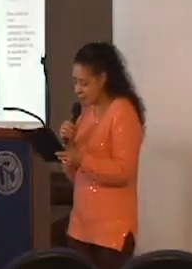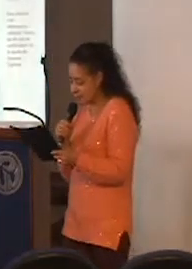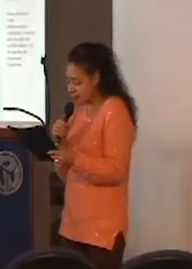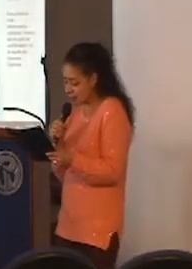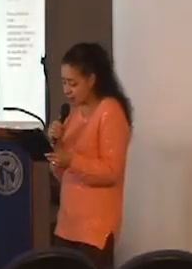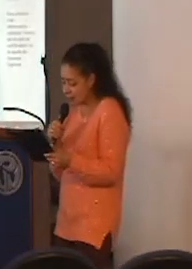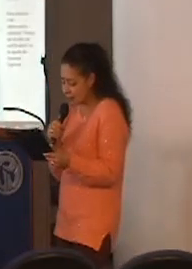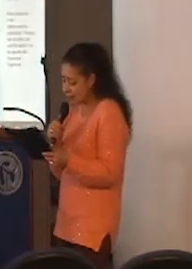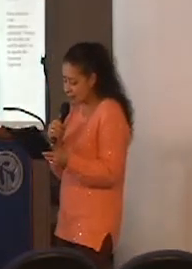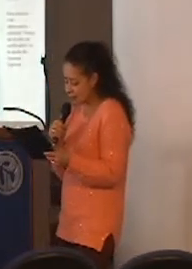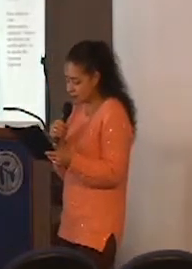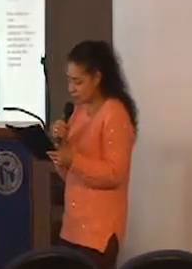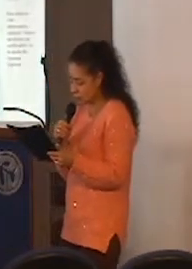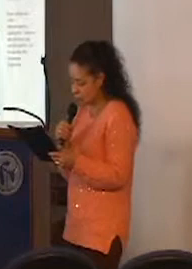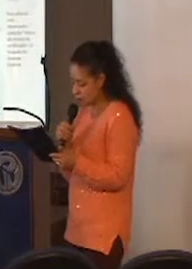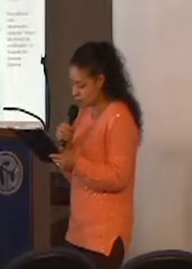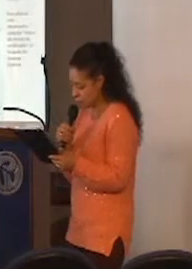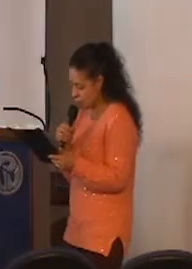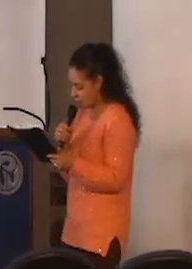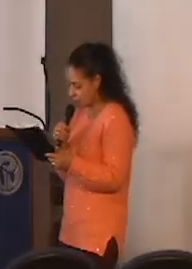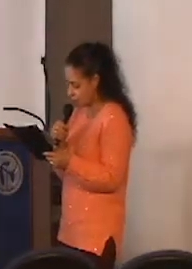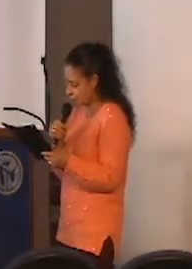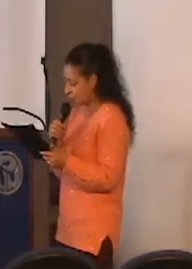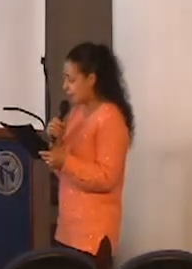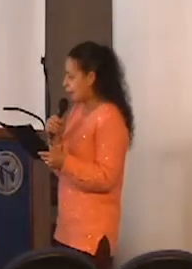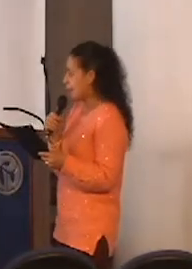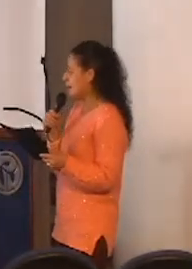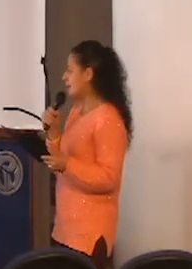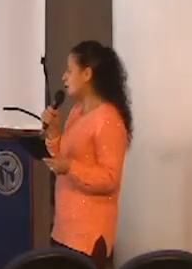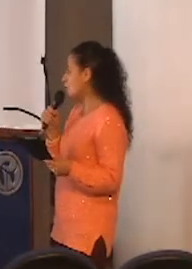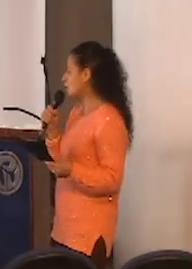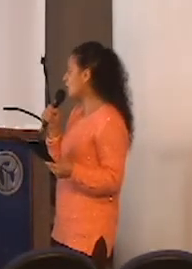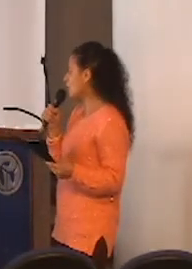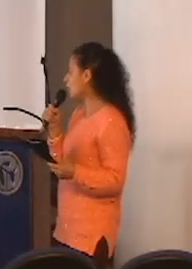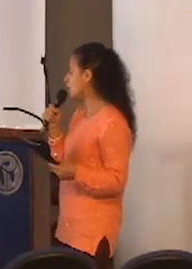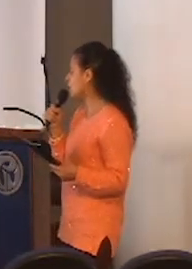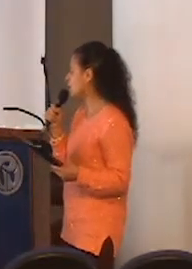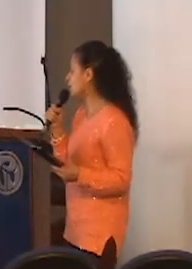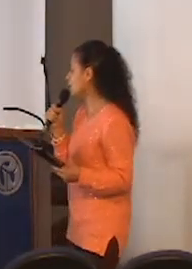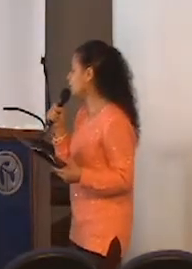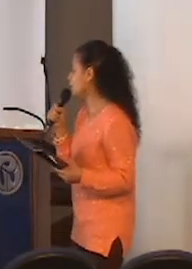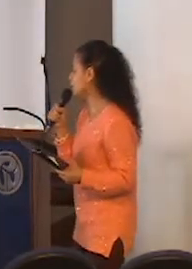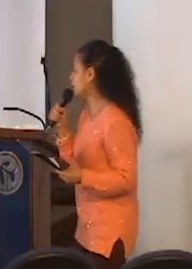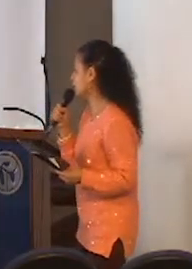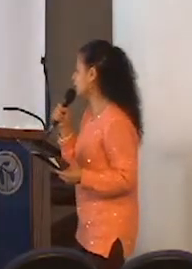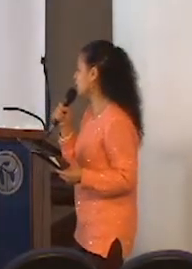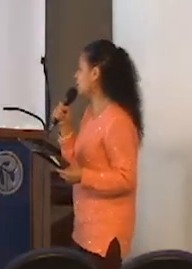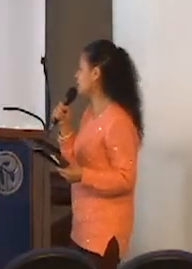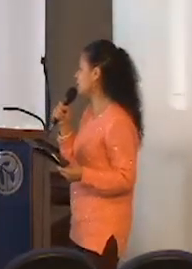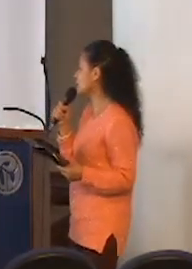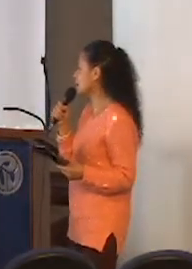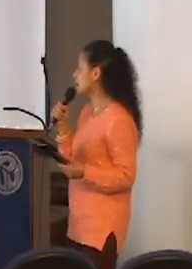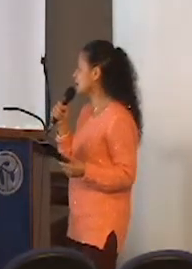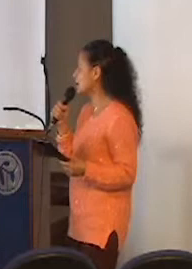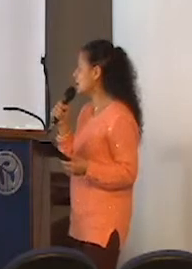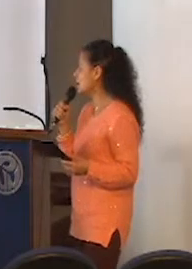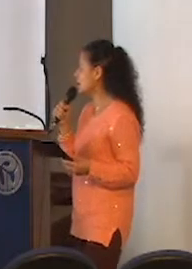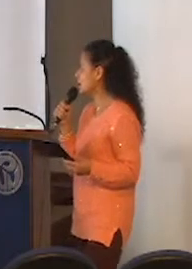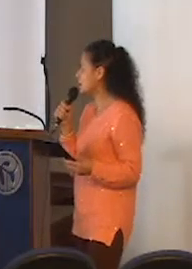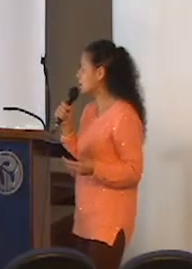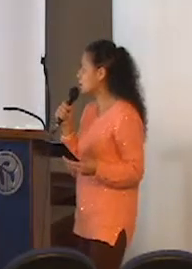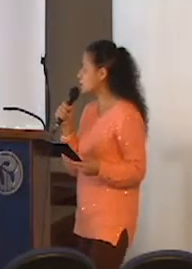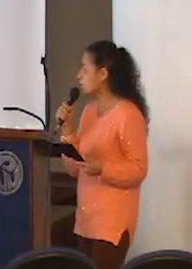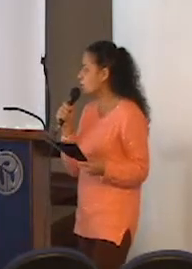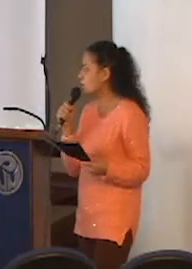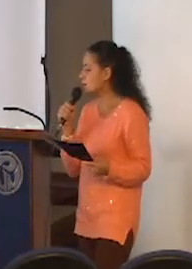pedagógico, digamos, es fundamental dentro del proceso de formación. Dentro de esto pedagógico, digamos